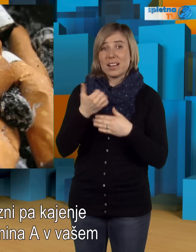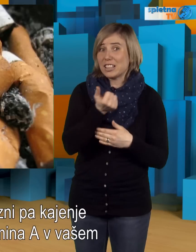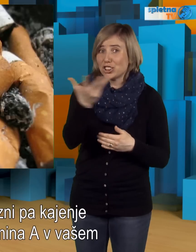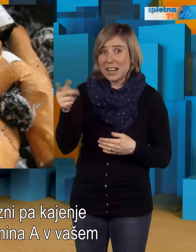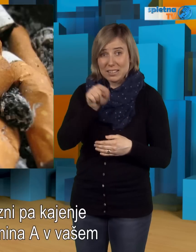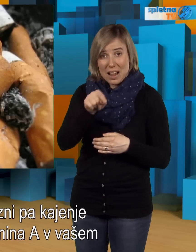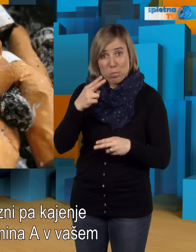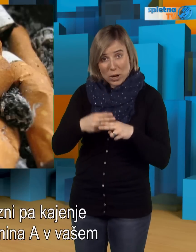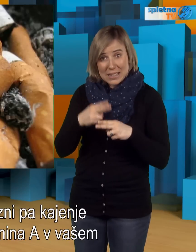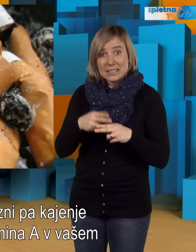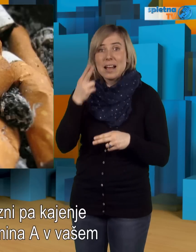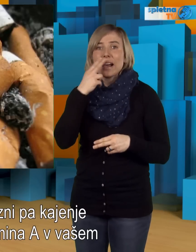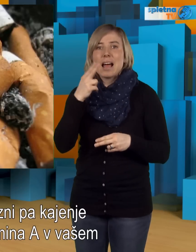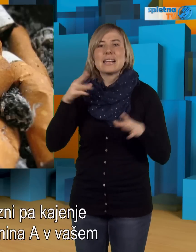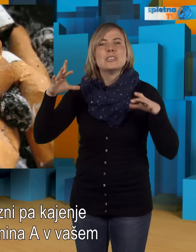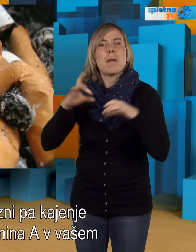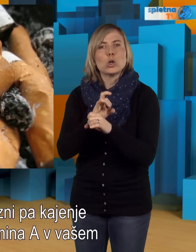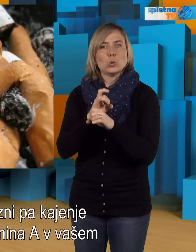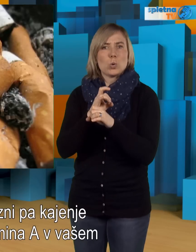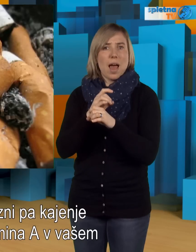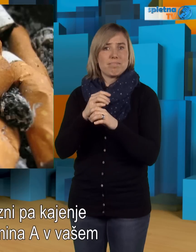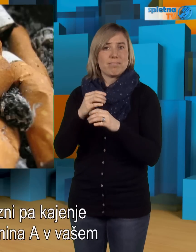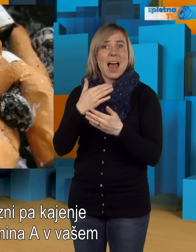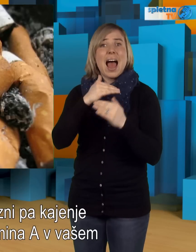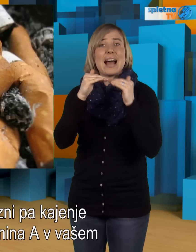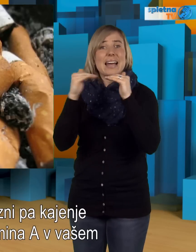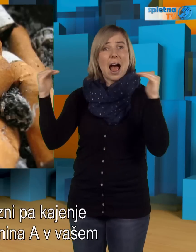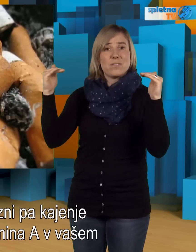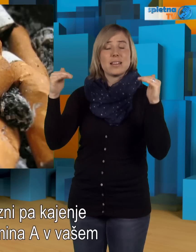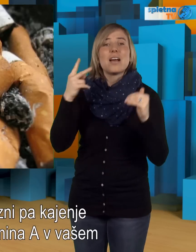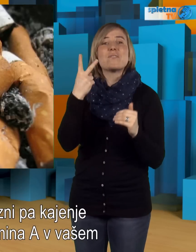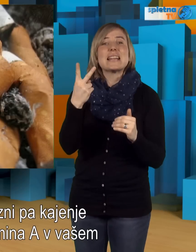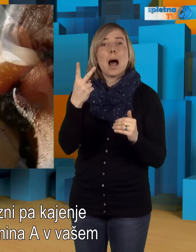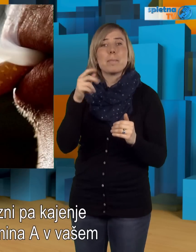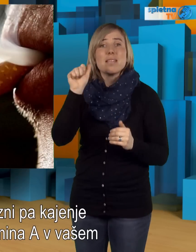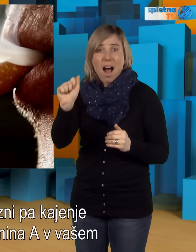Poleg naštetih bolezni pa kajenje zmanjšuje raven vitamina A v telesu in s tem pospešuje